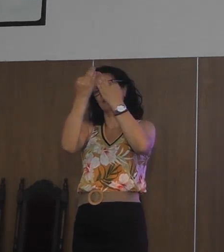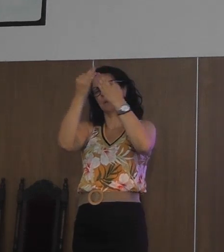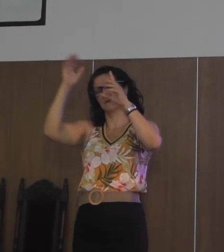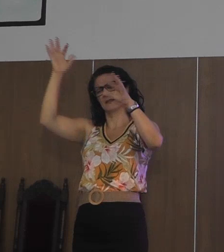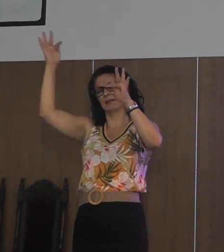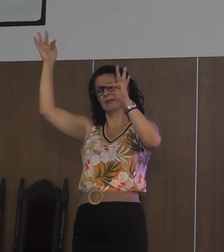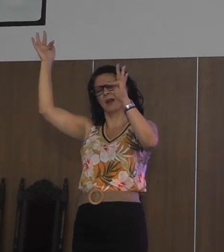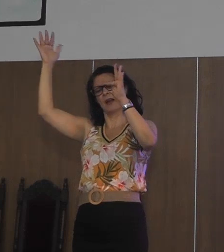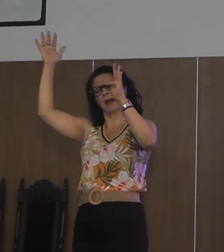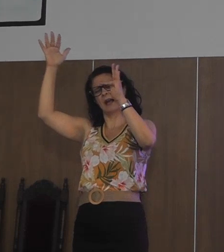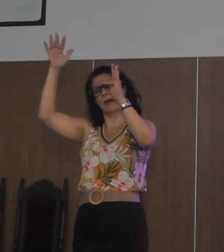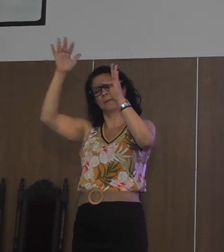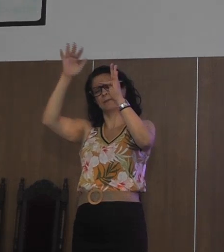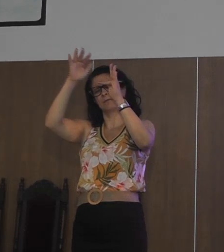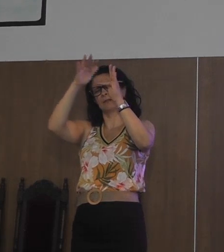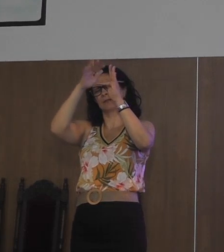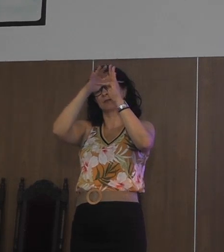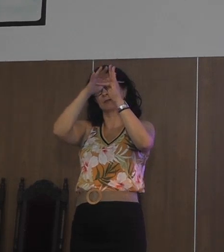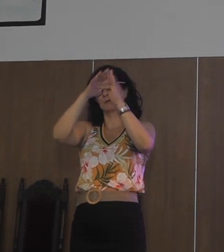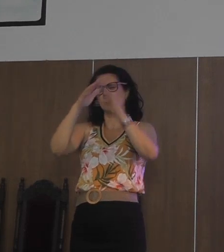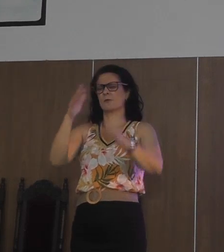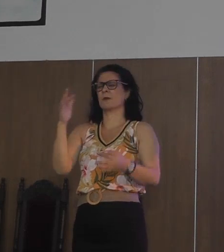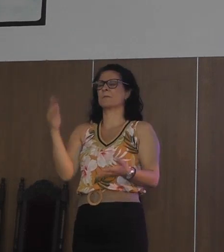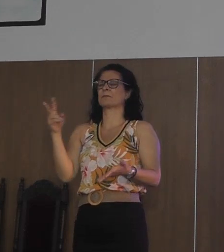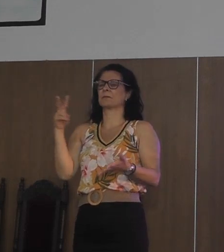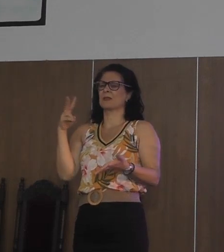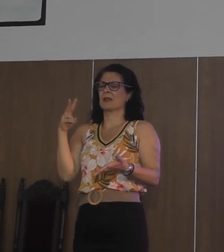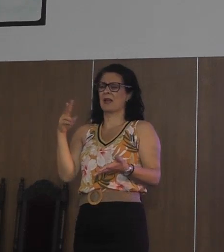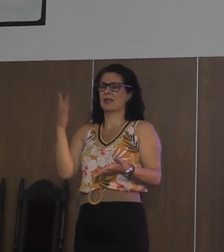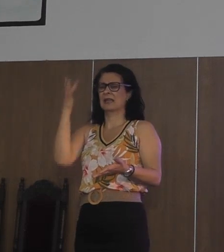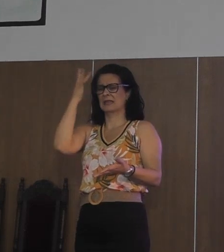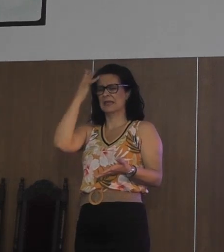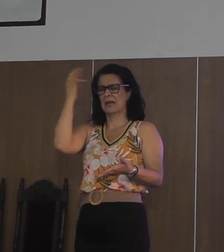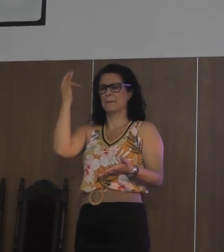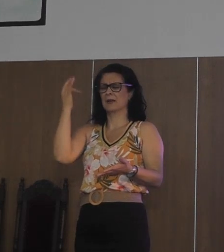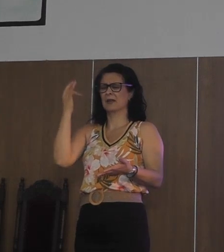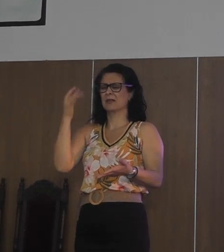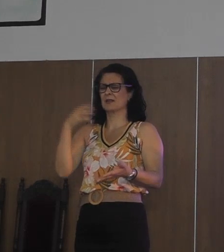revigorada, avivada, Espírito Santo, pelo teu poder.